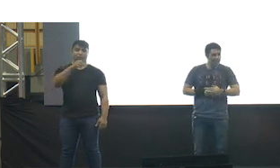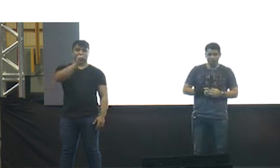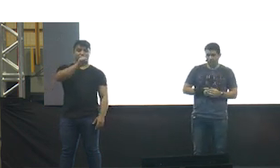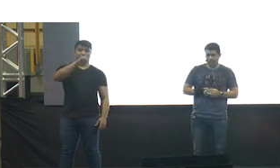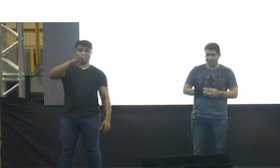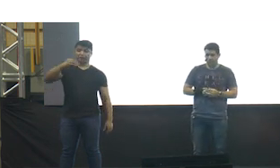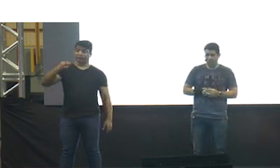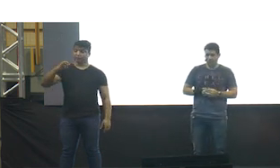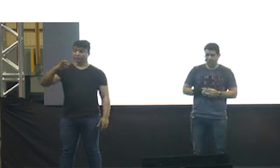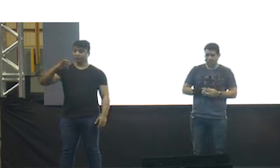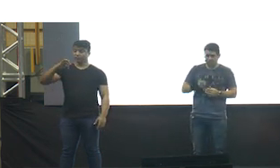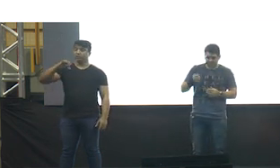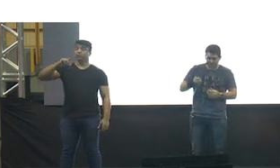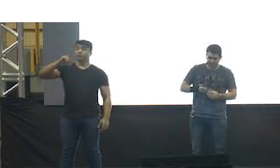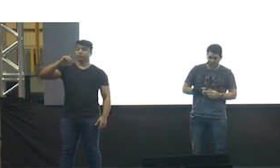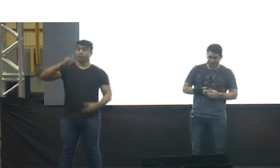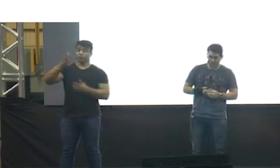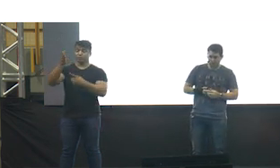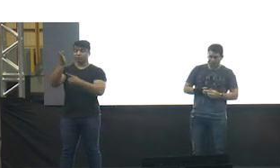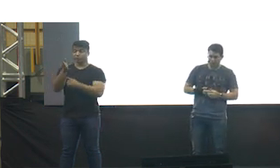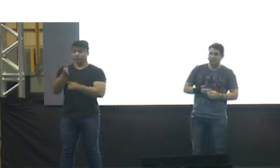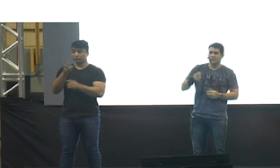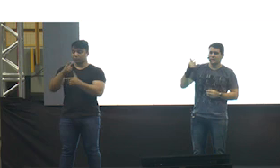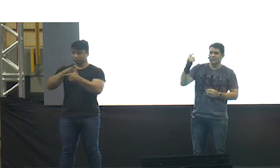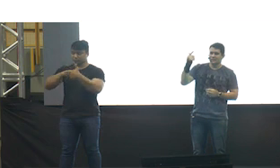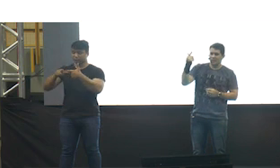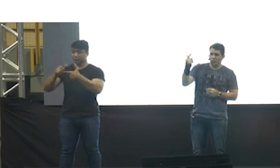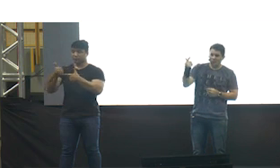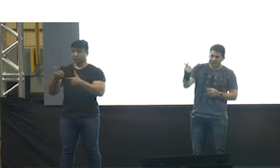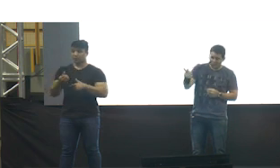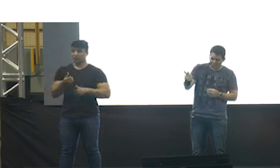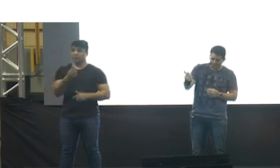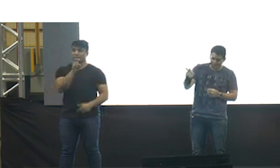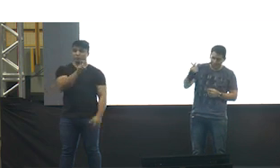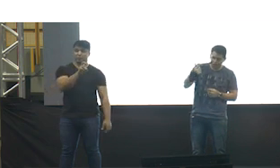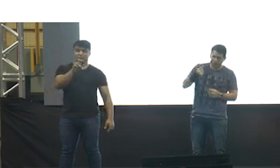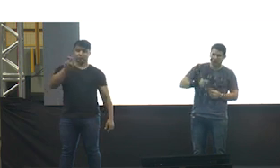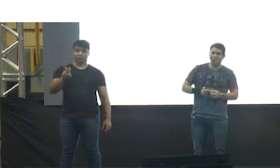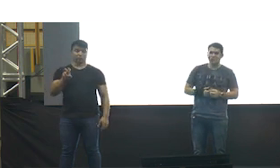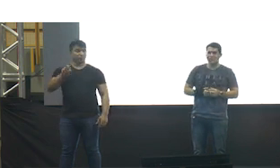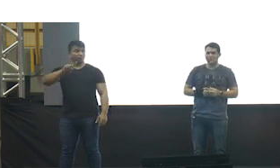890 dividido por 16. Dá exatamente igual a quanto?